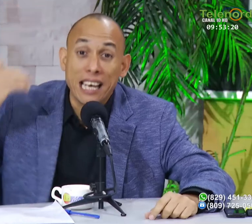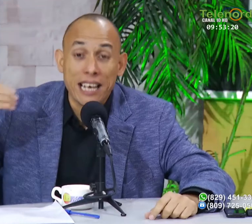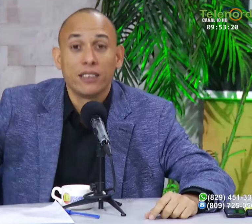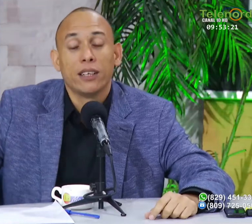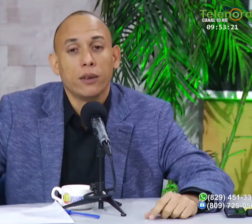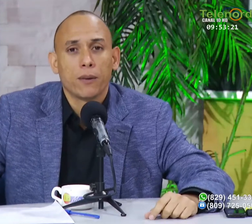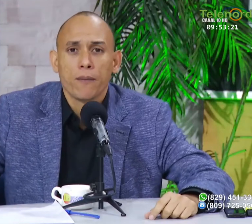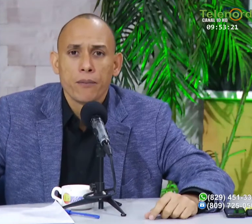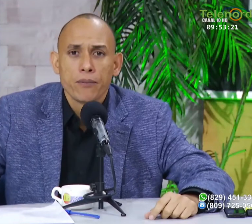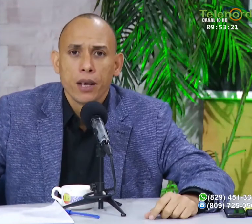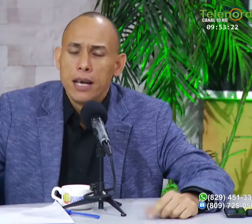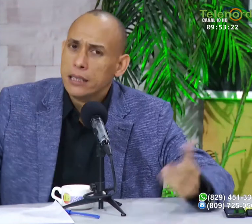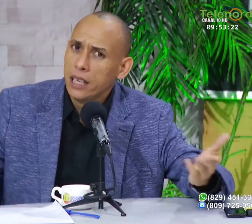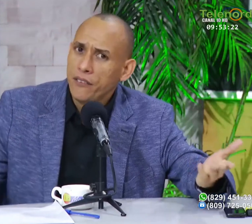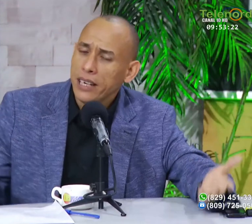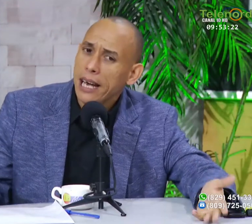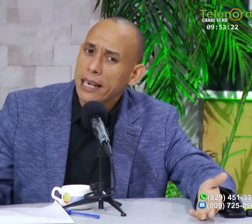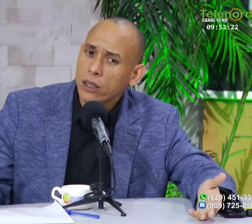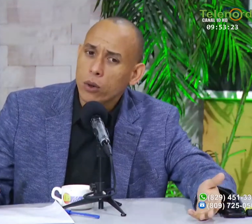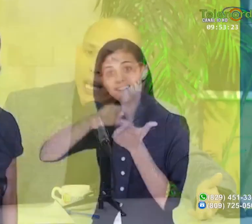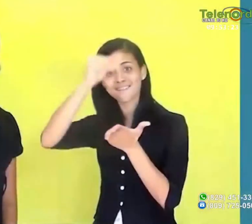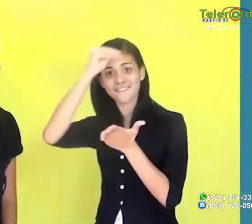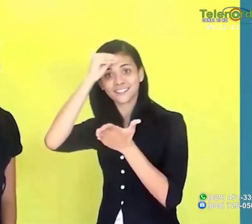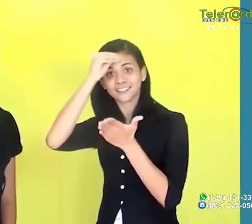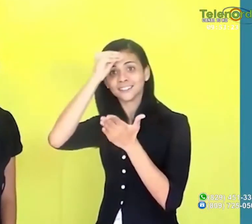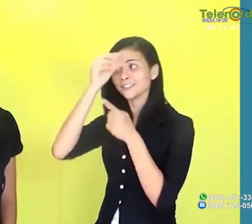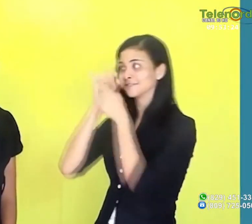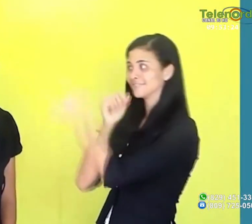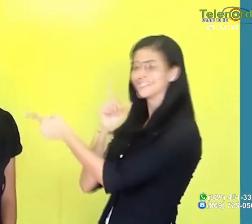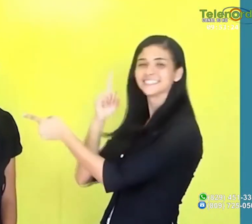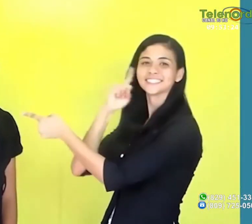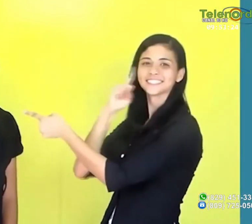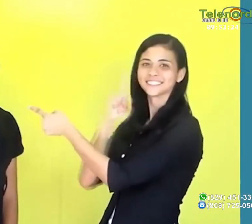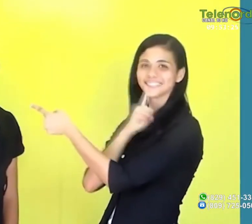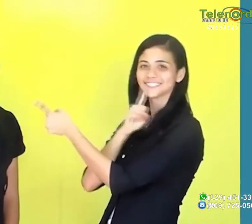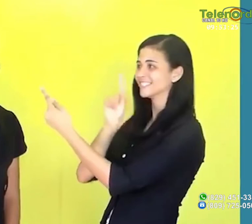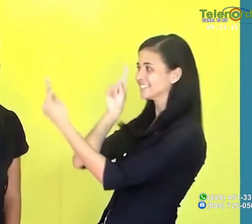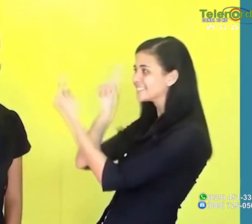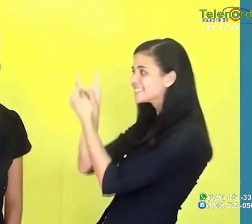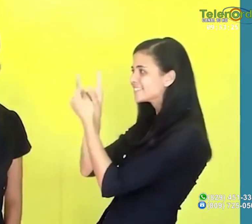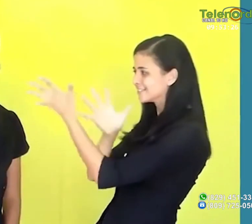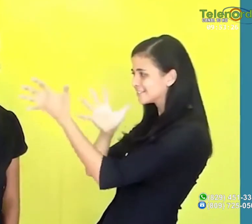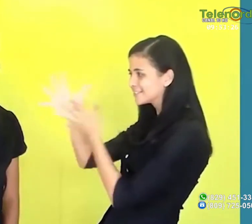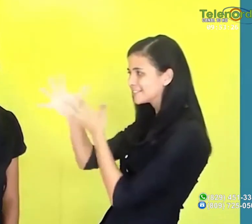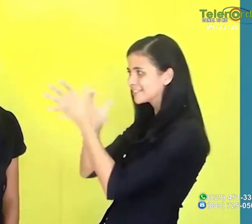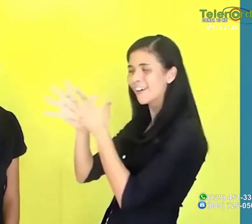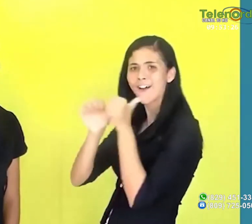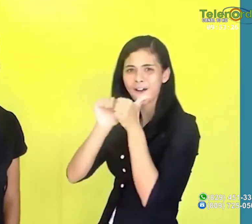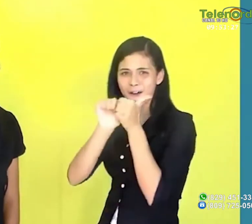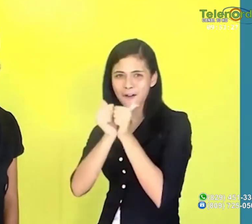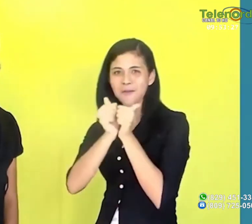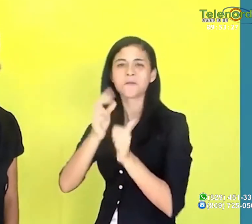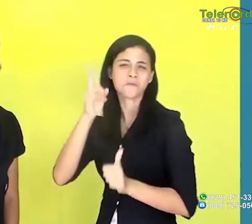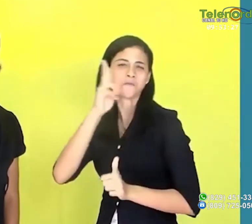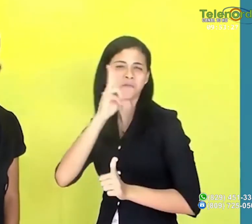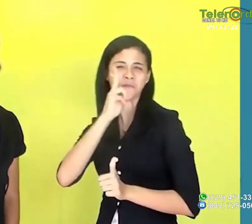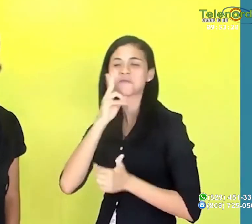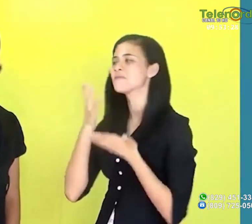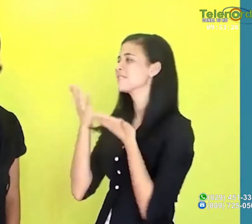ella entendió. Significa esto, que ese sector, los sordos mudos, el señor ha sido olvidado en la República Dominicana. Ni